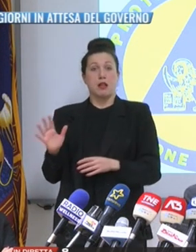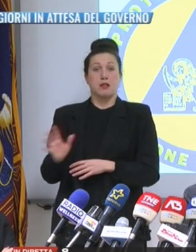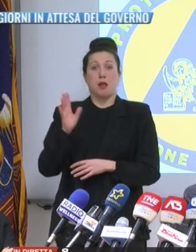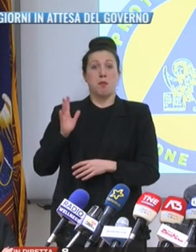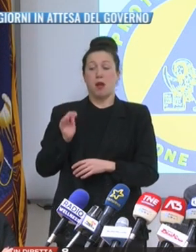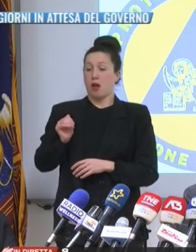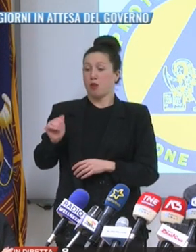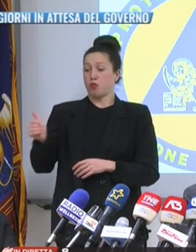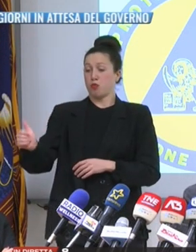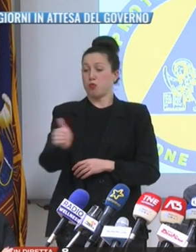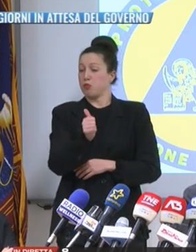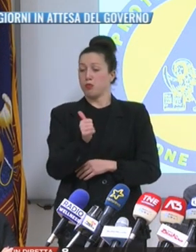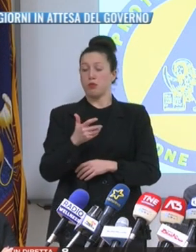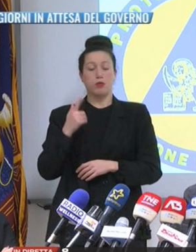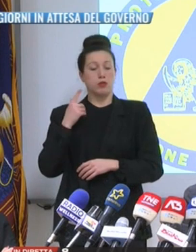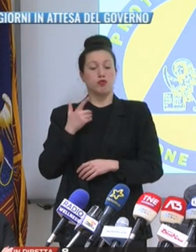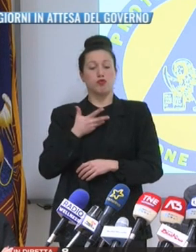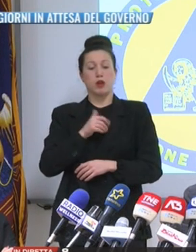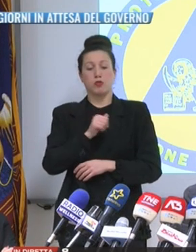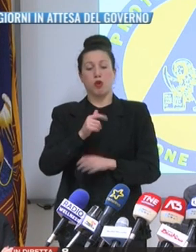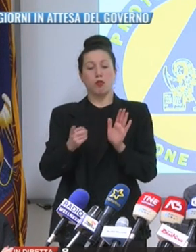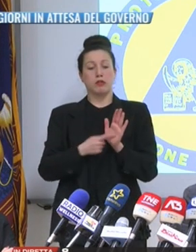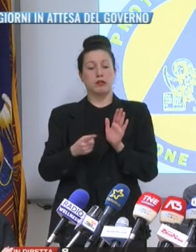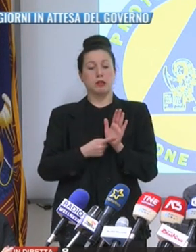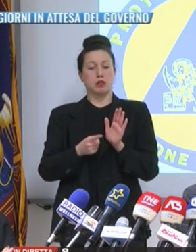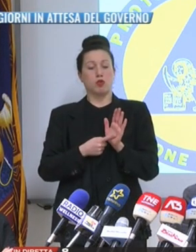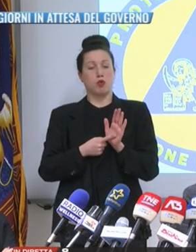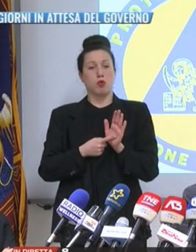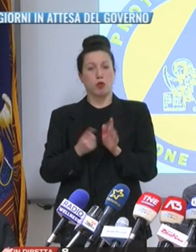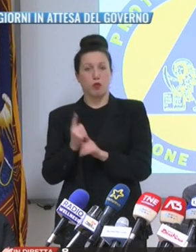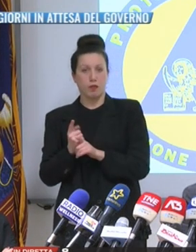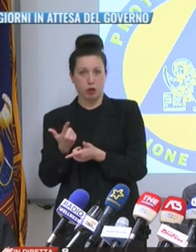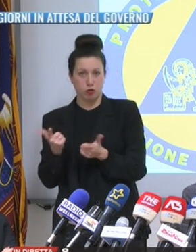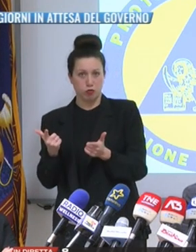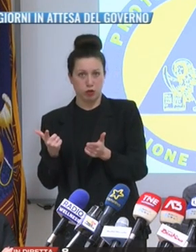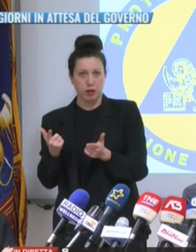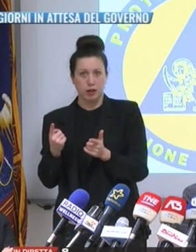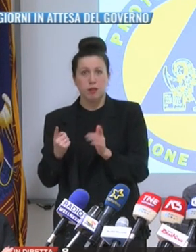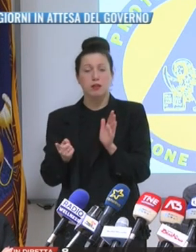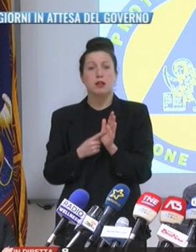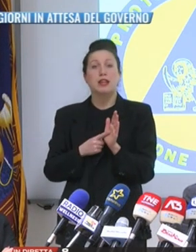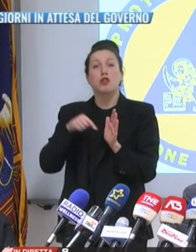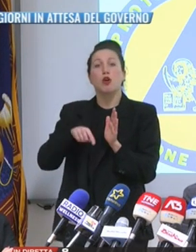gli autobus pieni al 50%, punto. Va bene. Cioè, non.